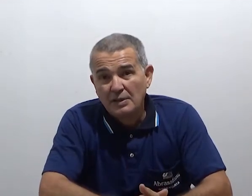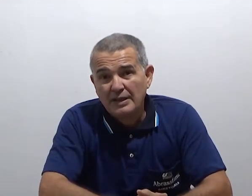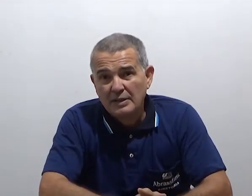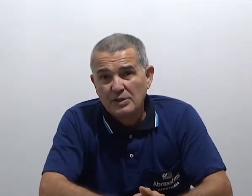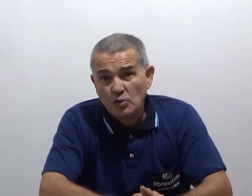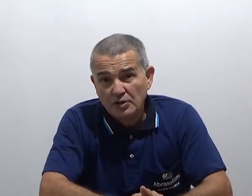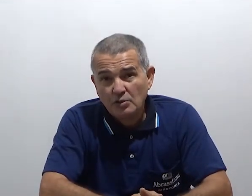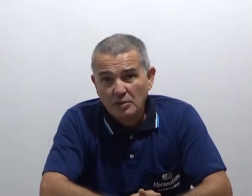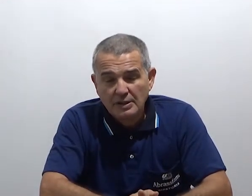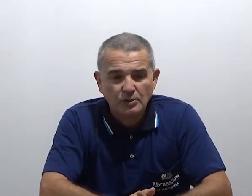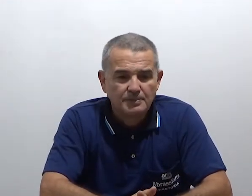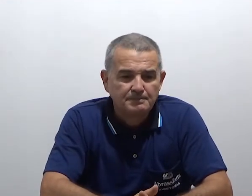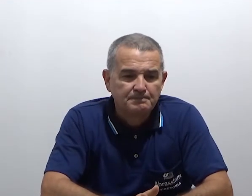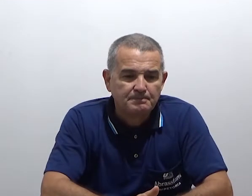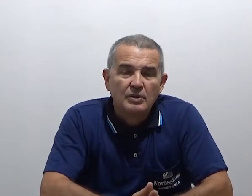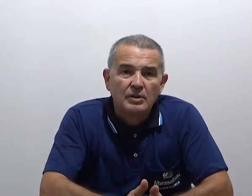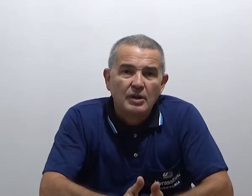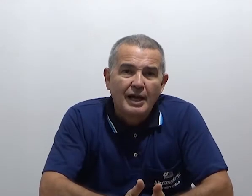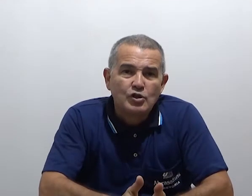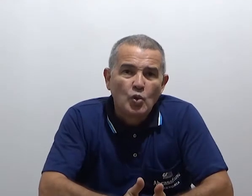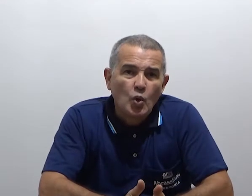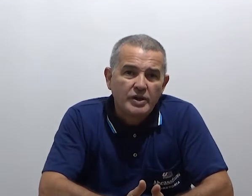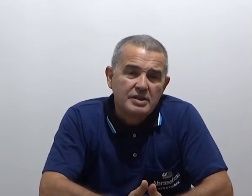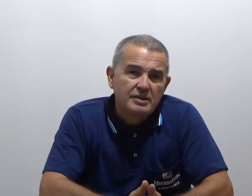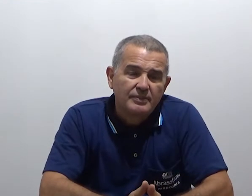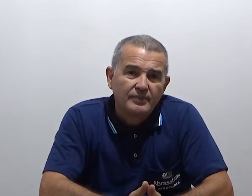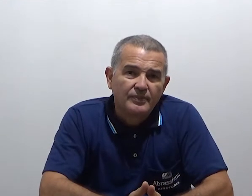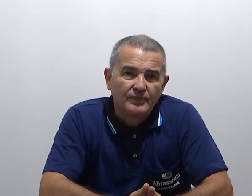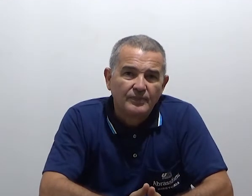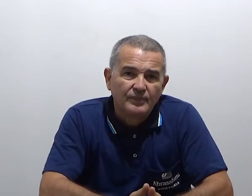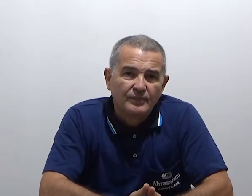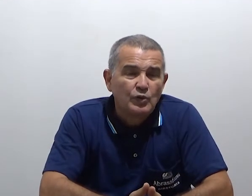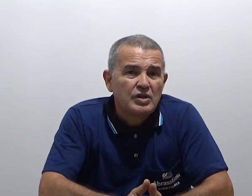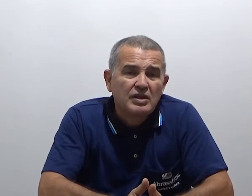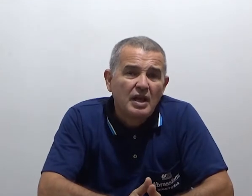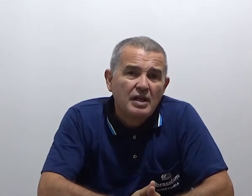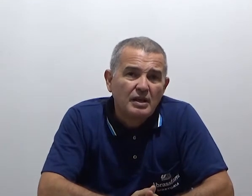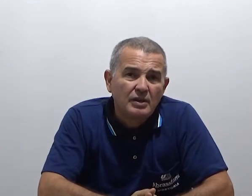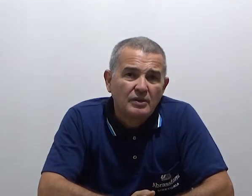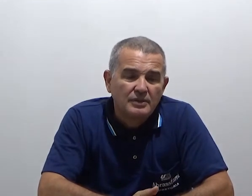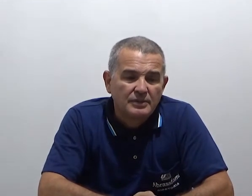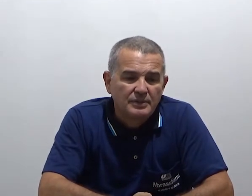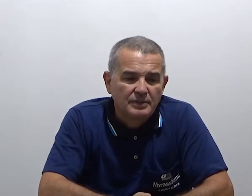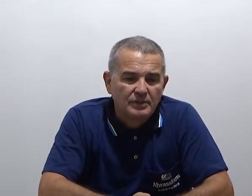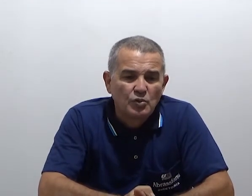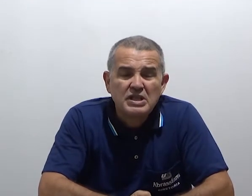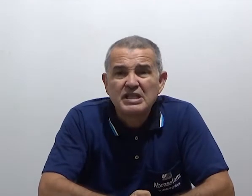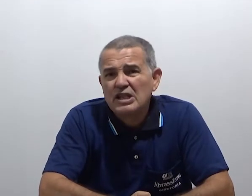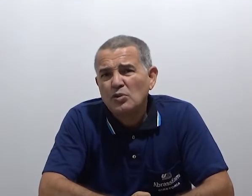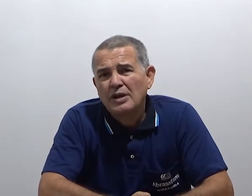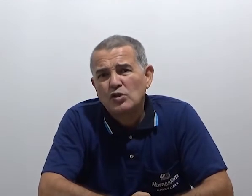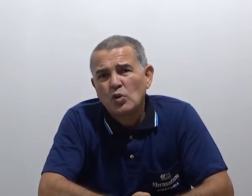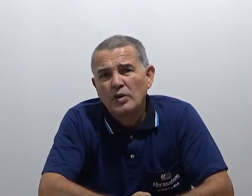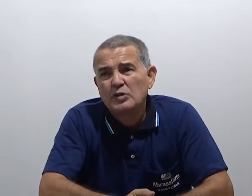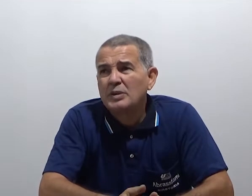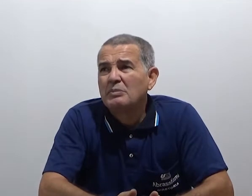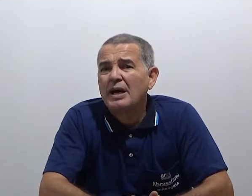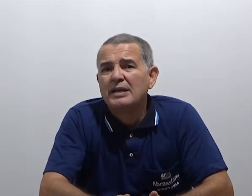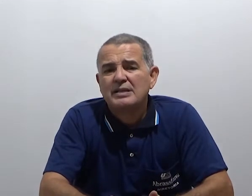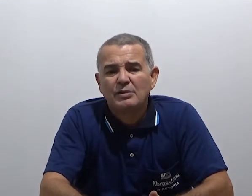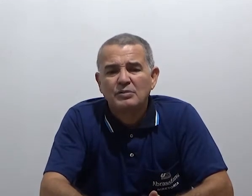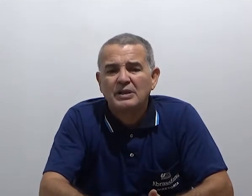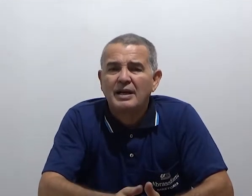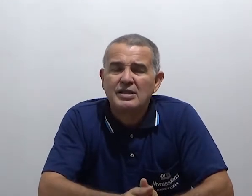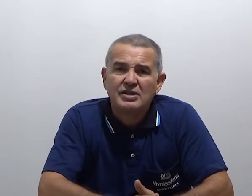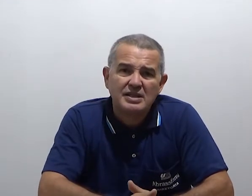Em relação a Libras, continuando, as cores. Não se tem o ensino das cores